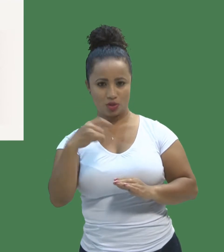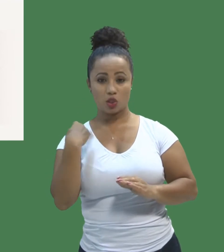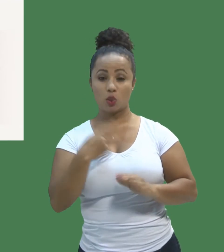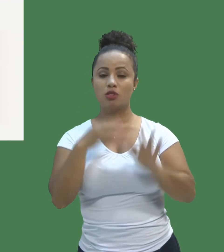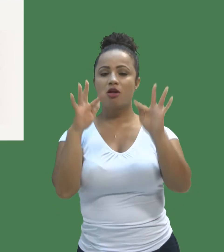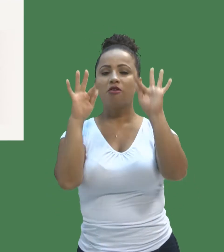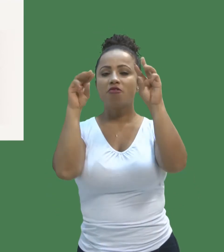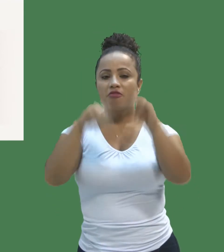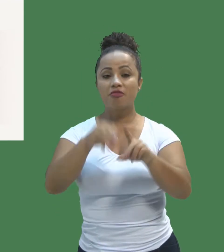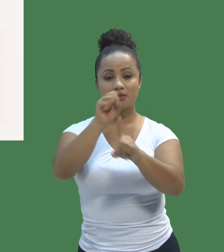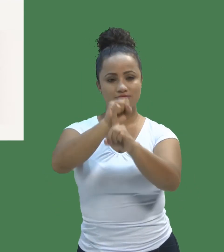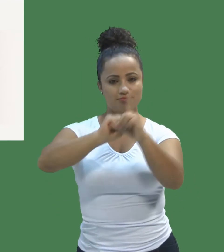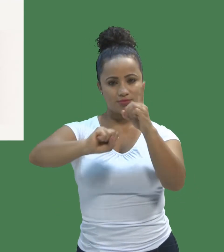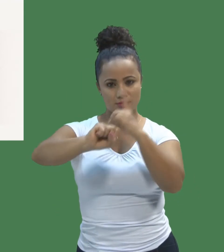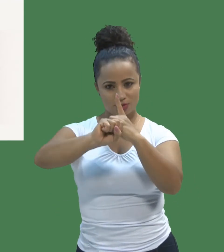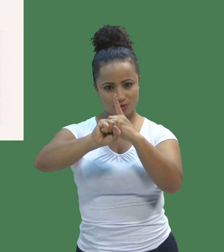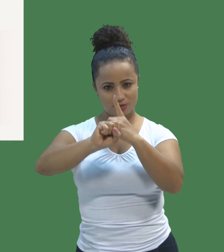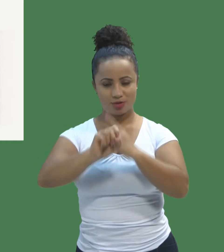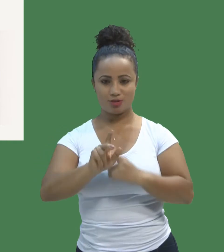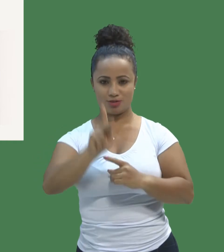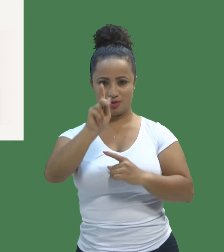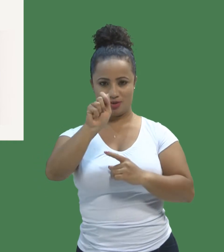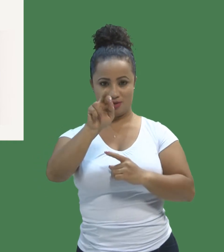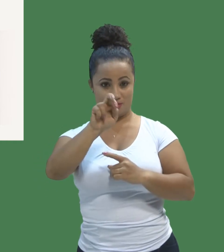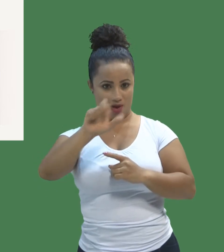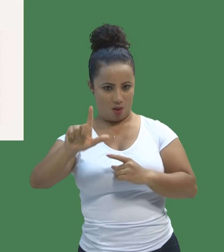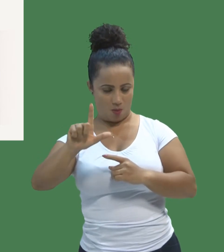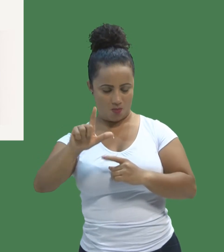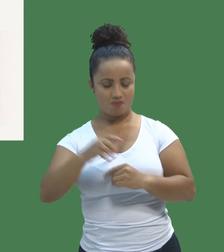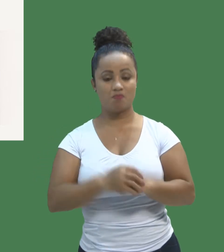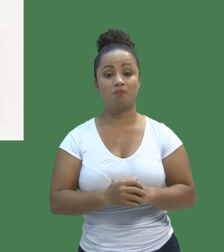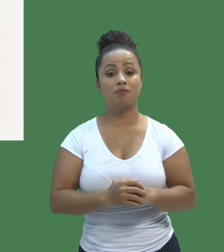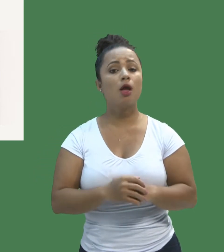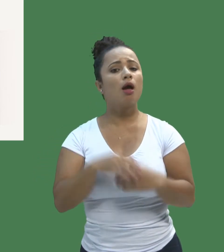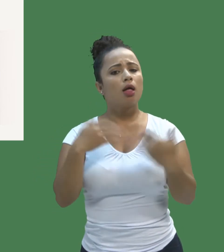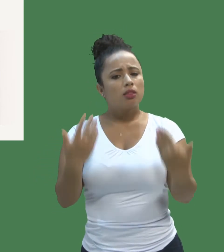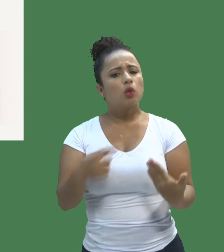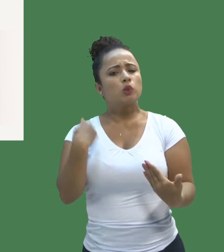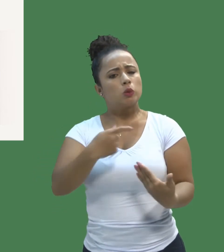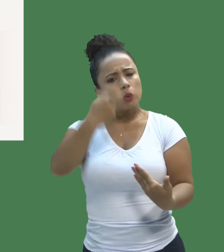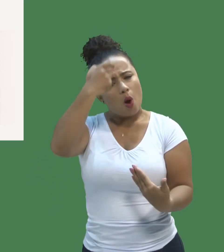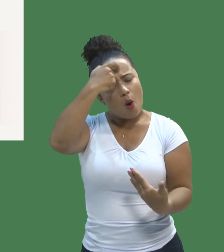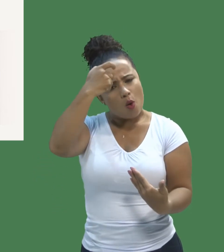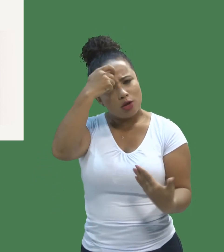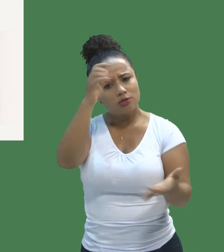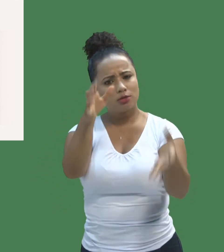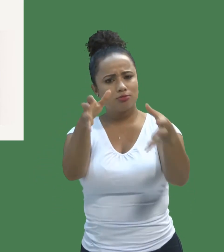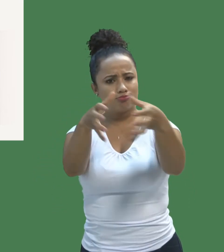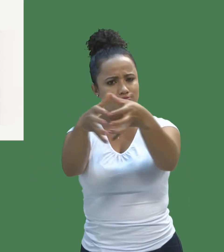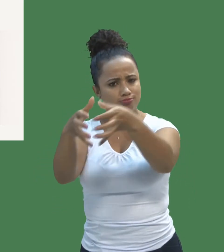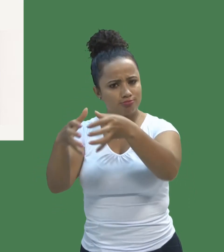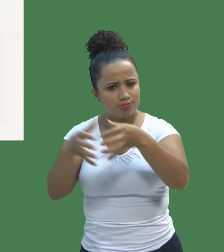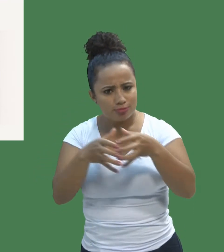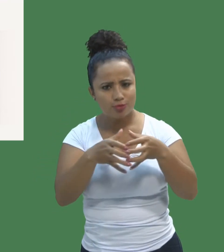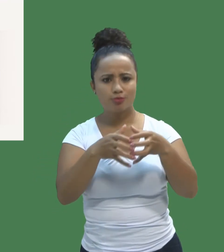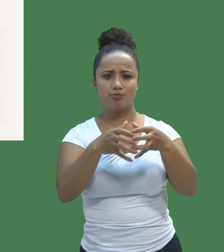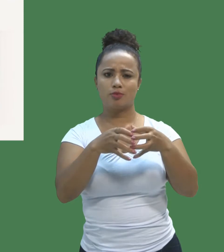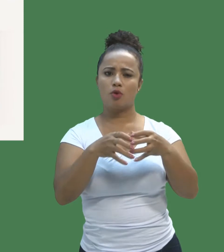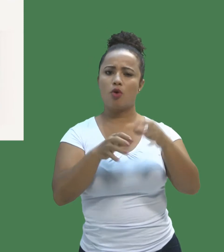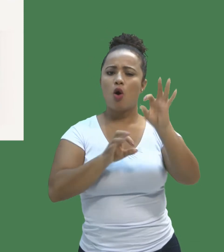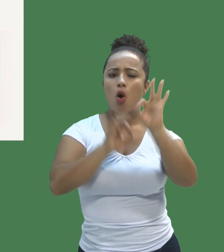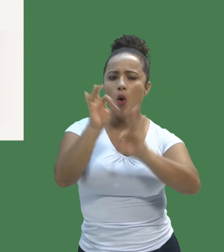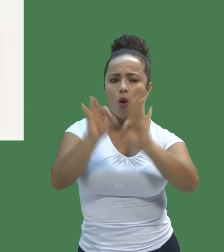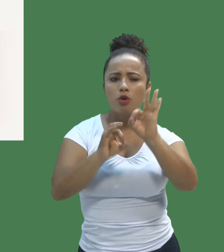política, a participação em associações e sindicatos e as revoluções são as